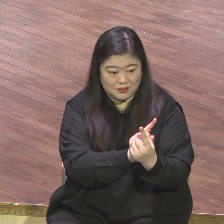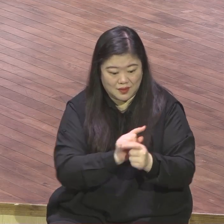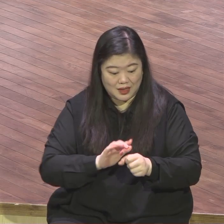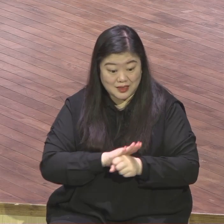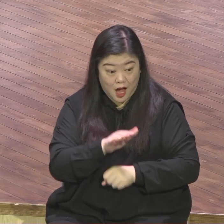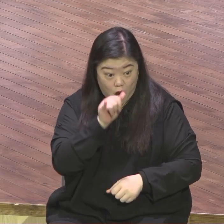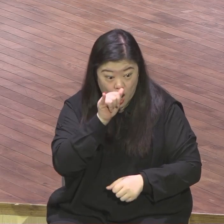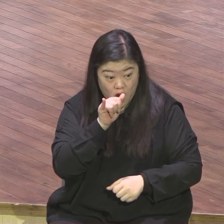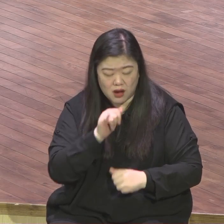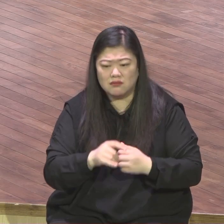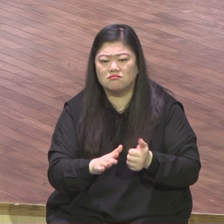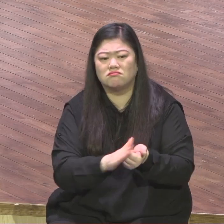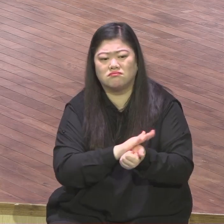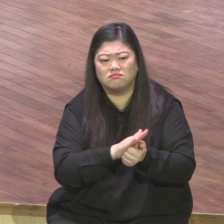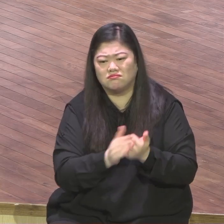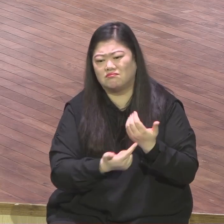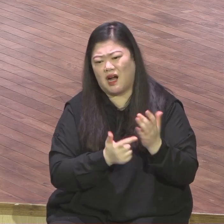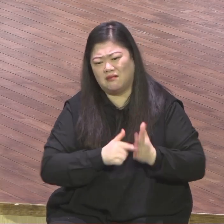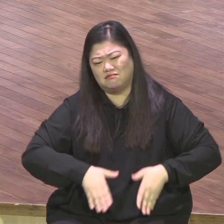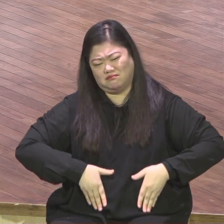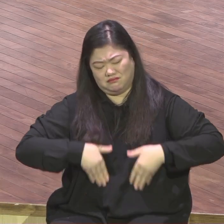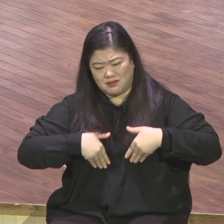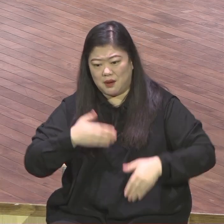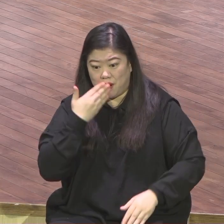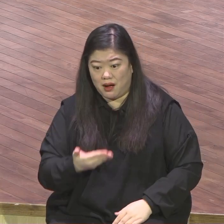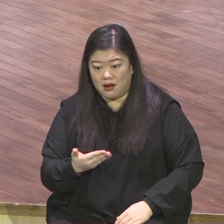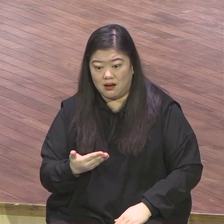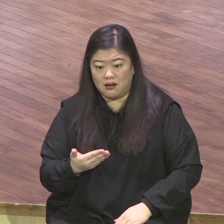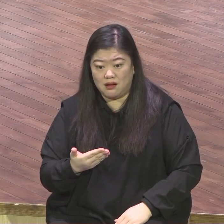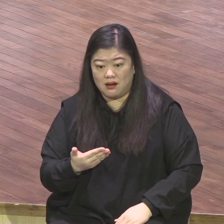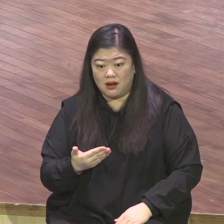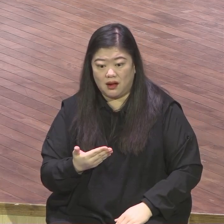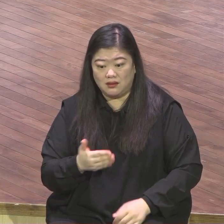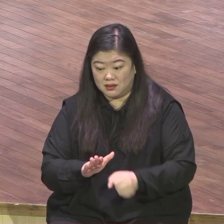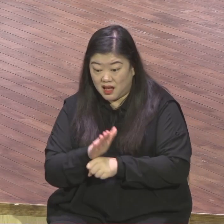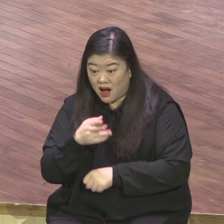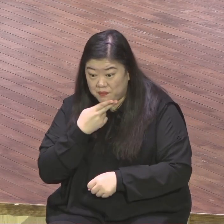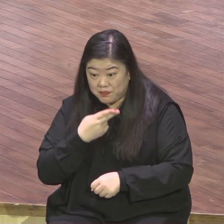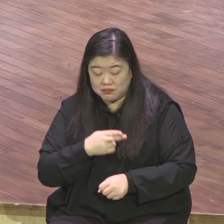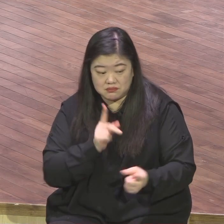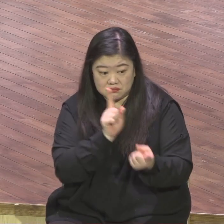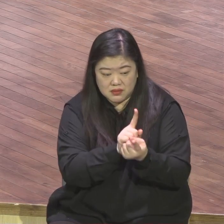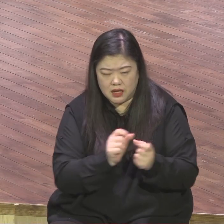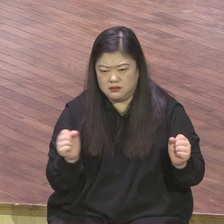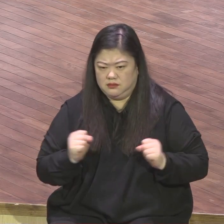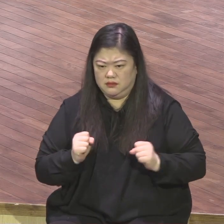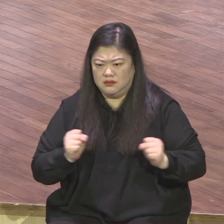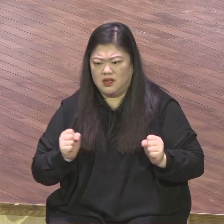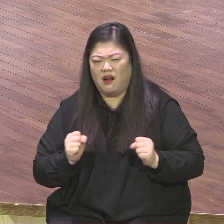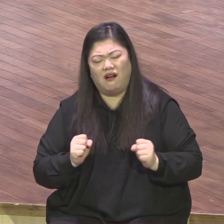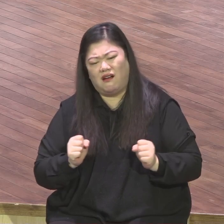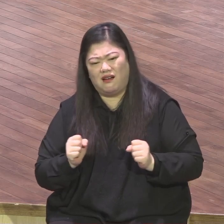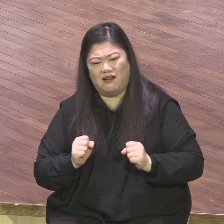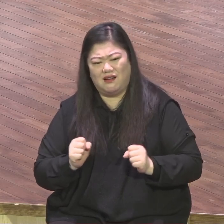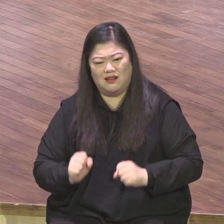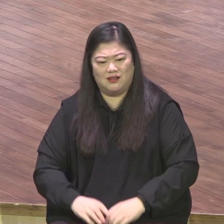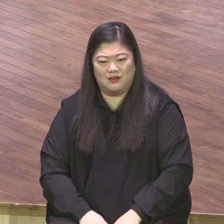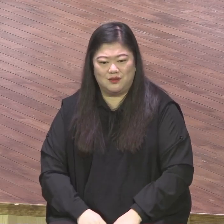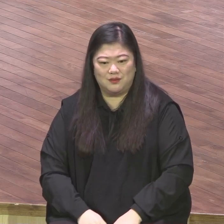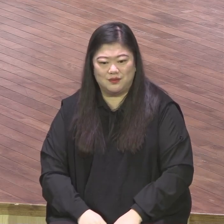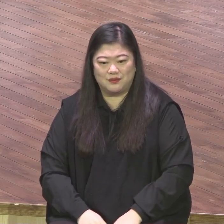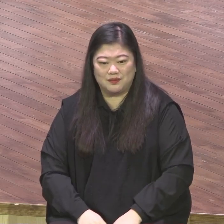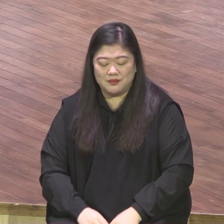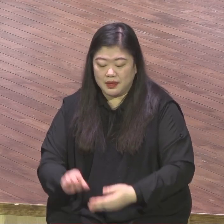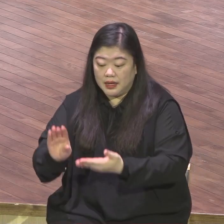있어요. 참 자유 얻을 수 있다니까 참 자유한 삶을 살 수 있다니까요. 그래도 예수의 마음을 품으면